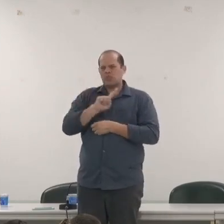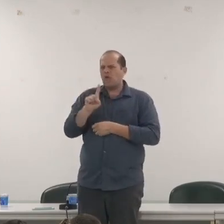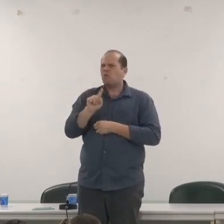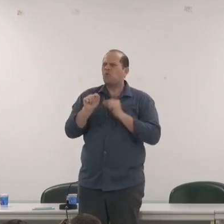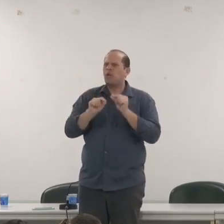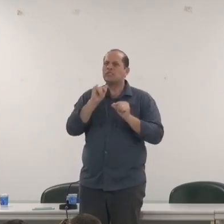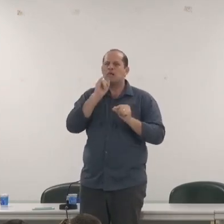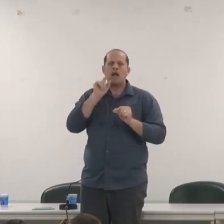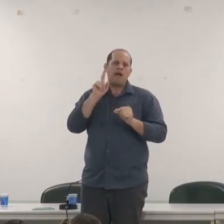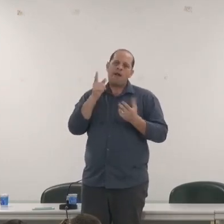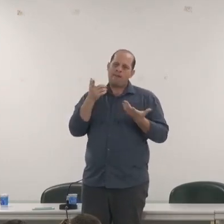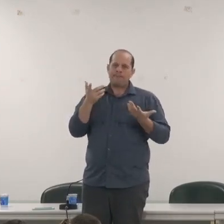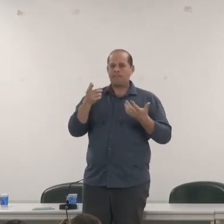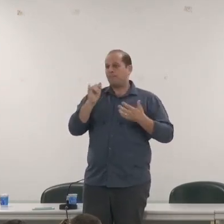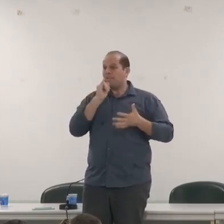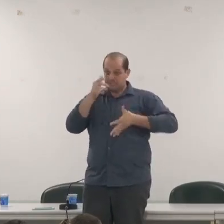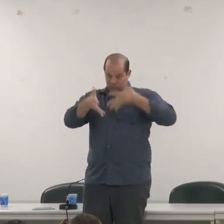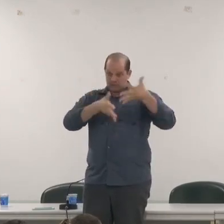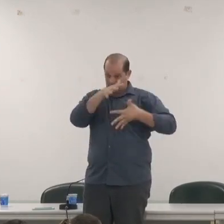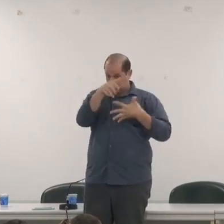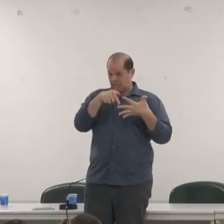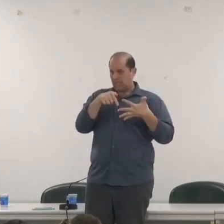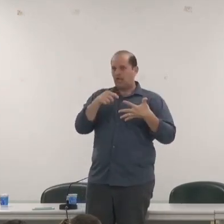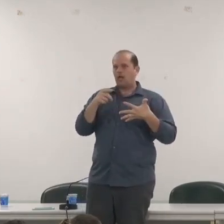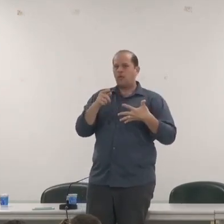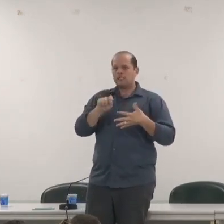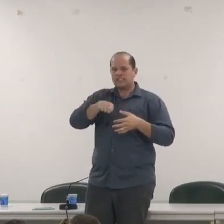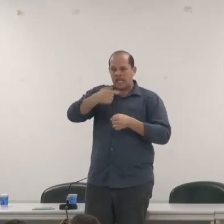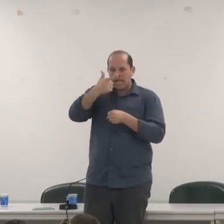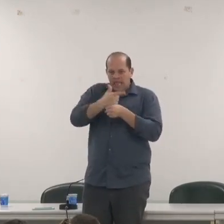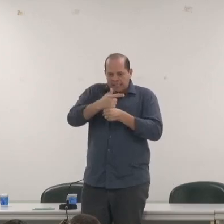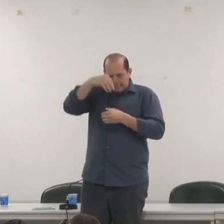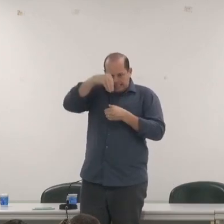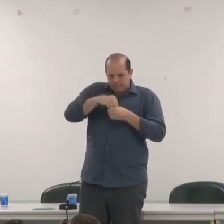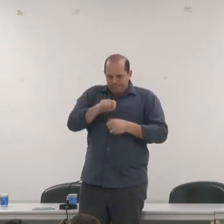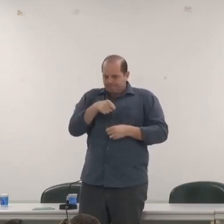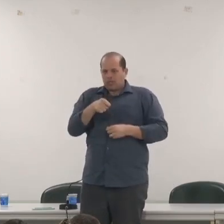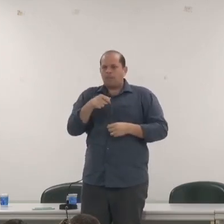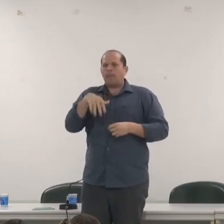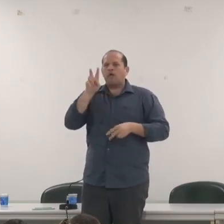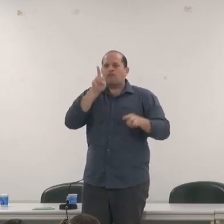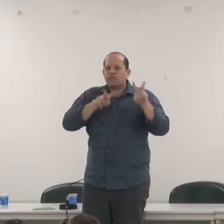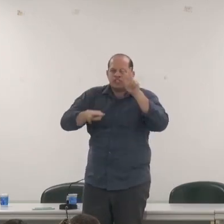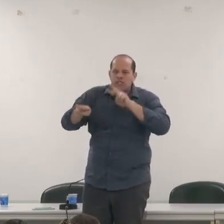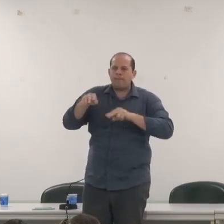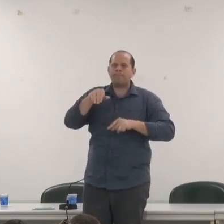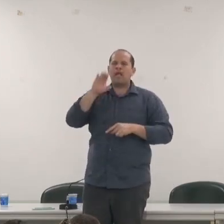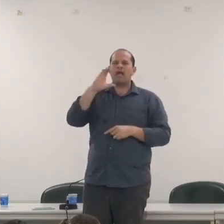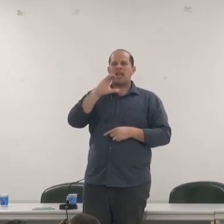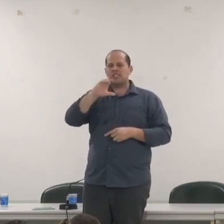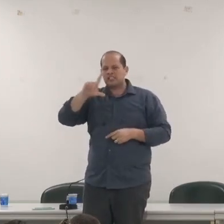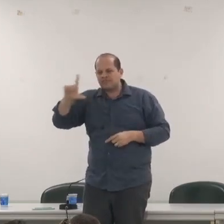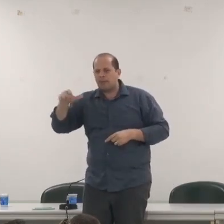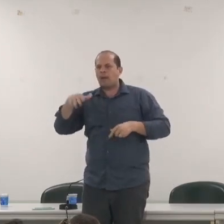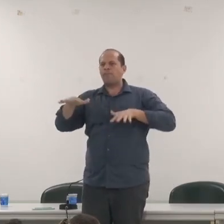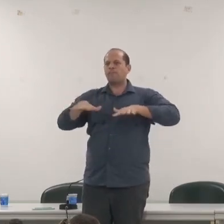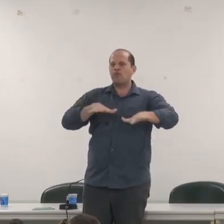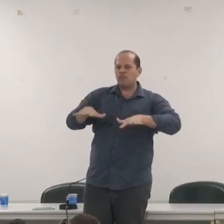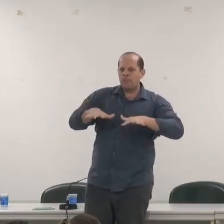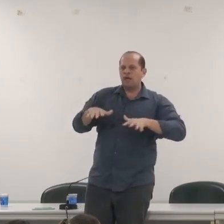não núcleo? Então, pensando na Libras, tem a ver com o que